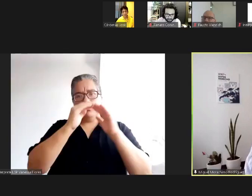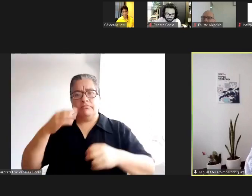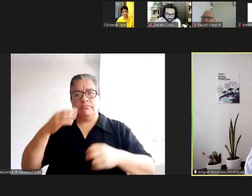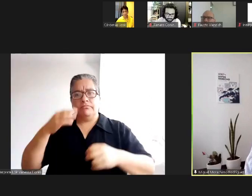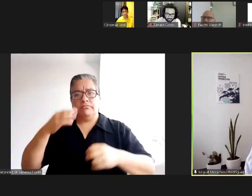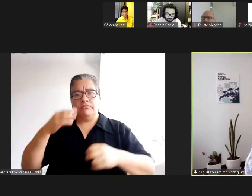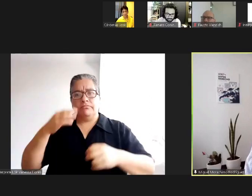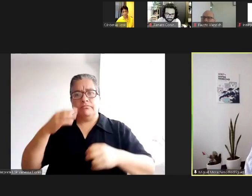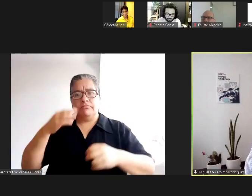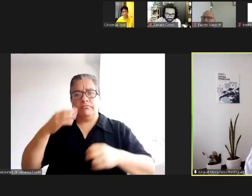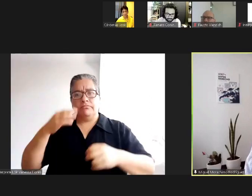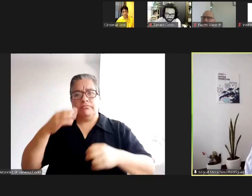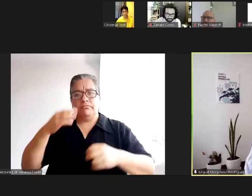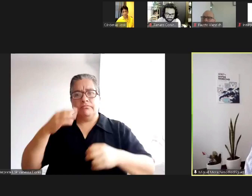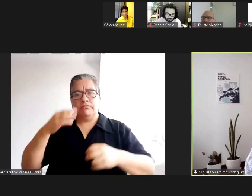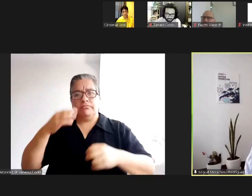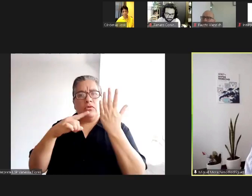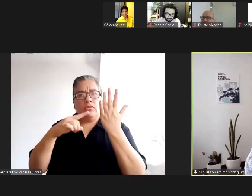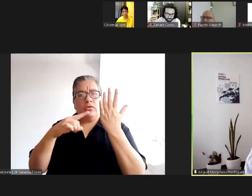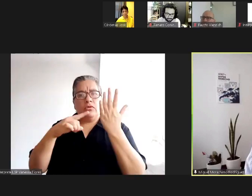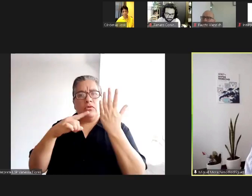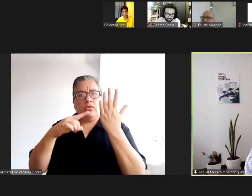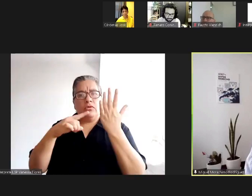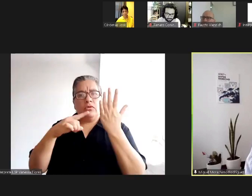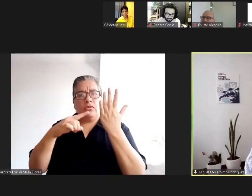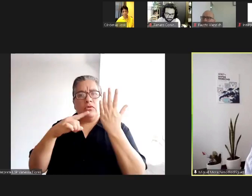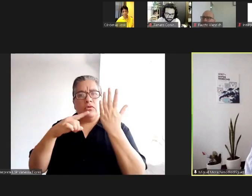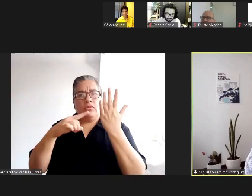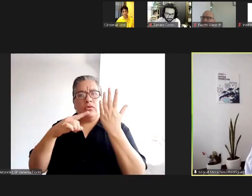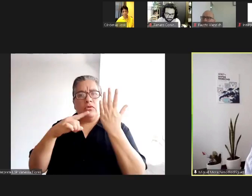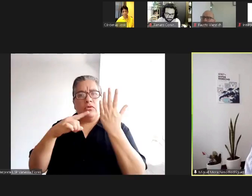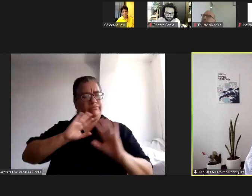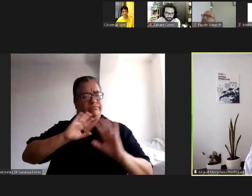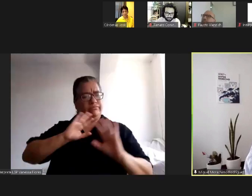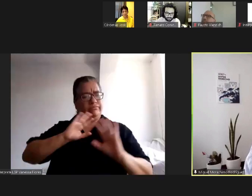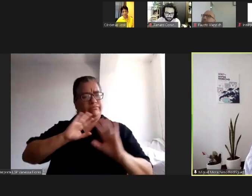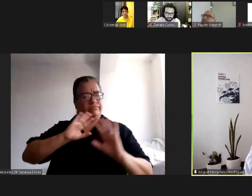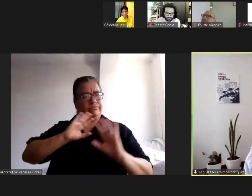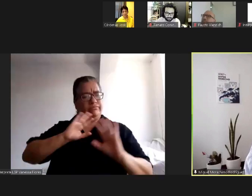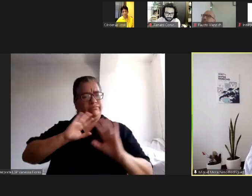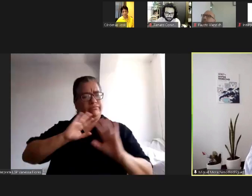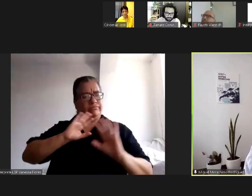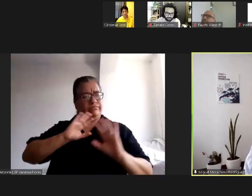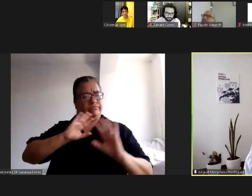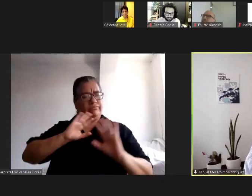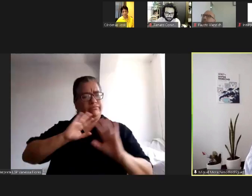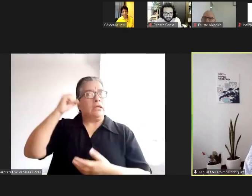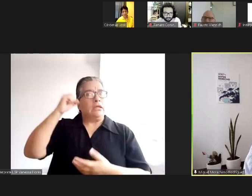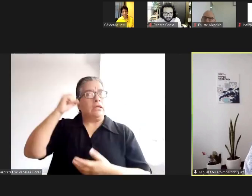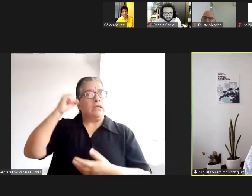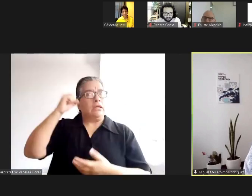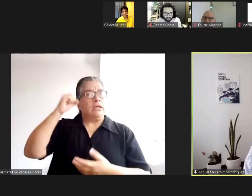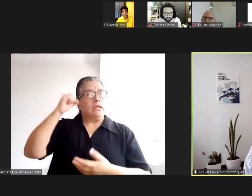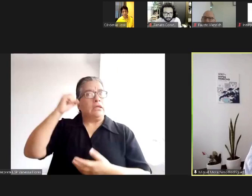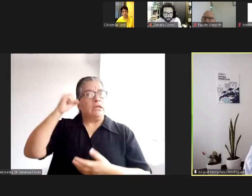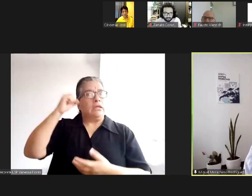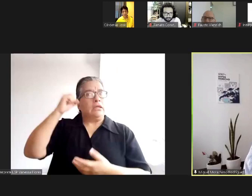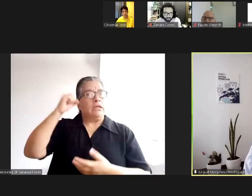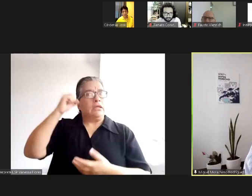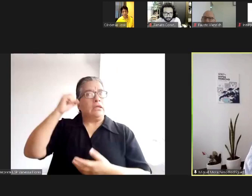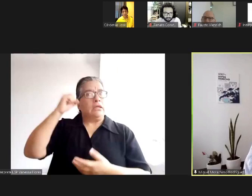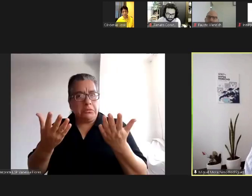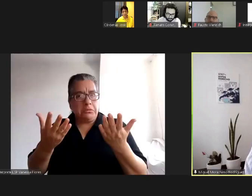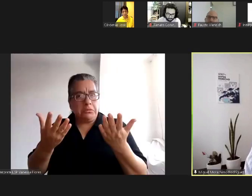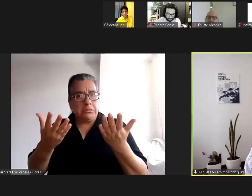la tecnología puede funcionar a favor de nosotros y no en nuestra contra. Así que uno de los grandes derechos que la tecnología nos permite ejercer es el derecho de acceso a la cultura y